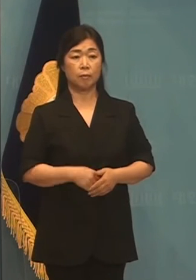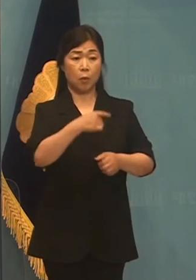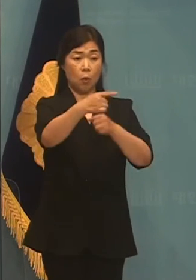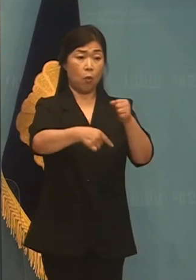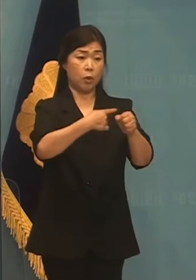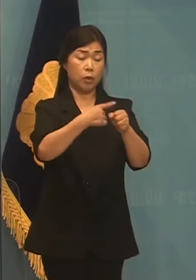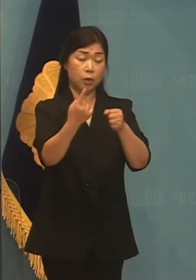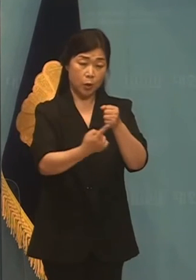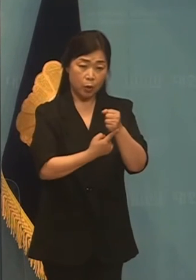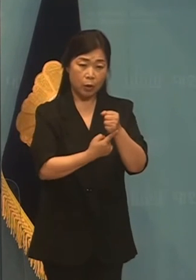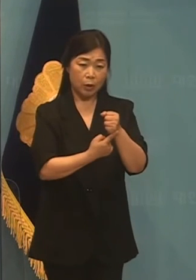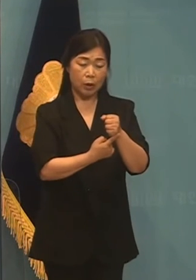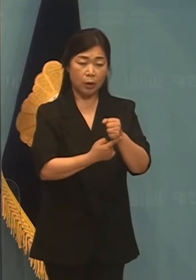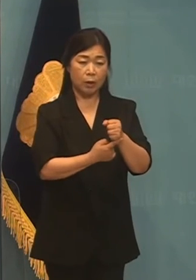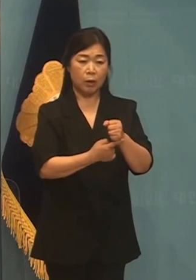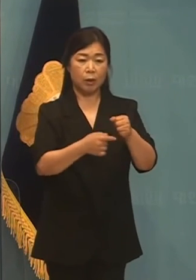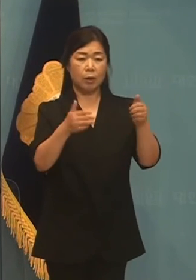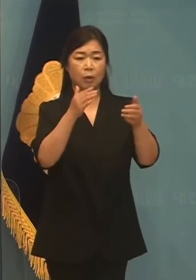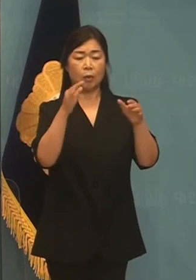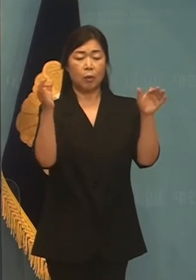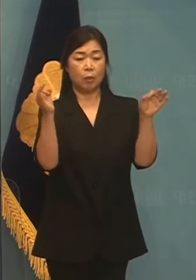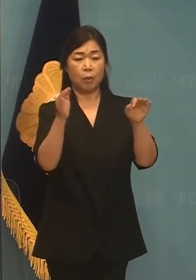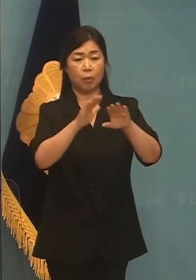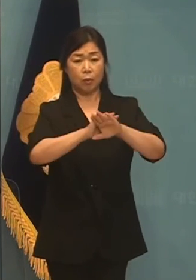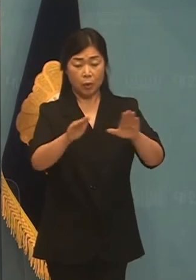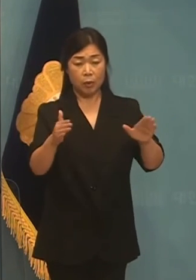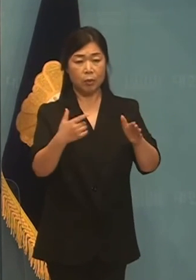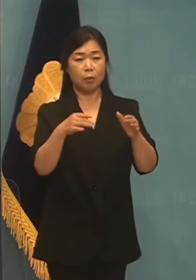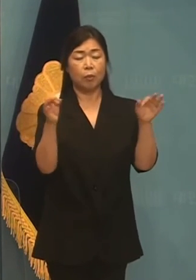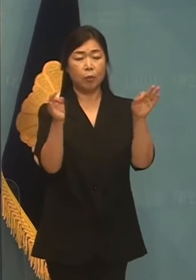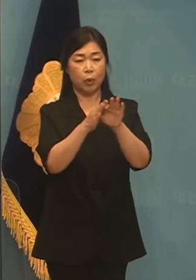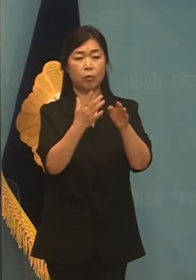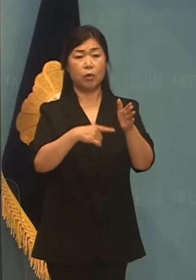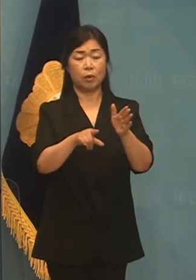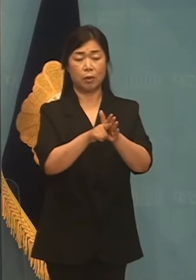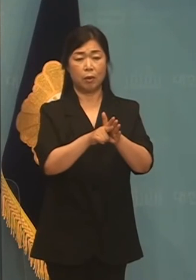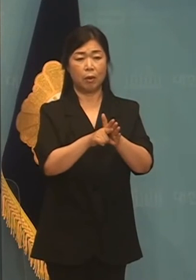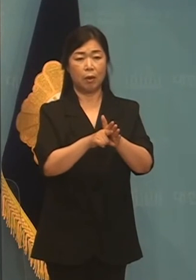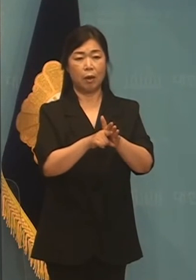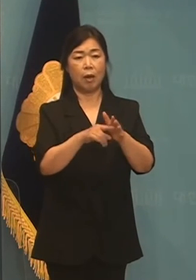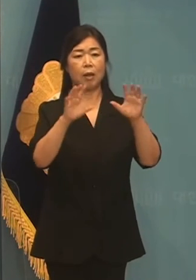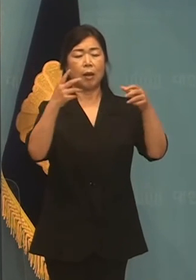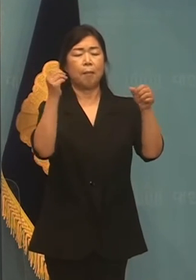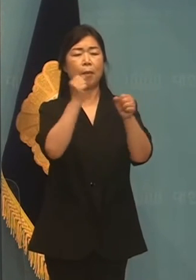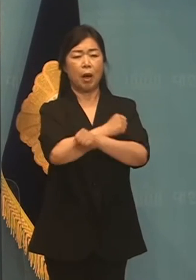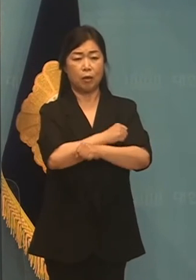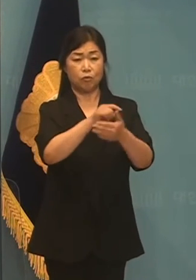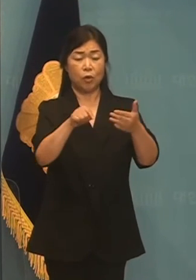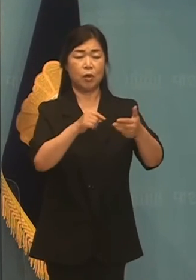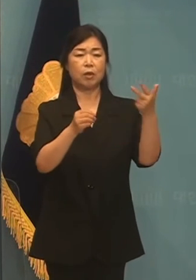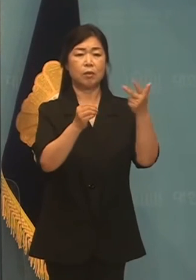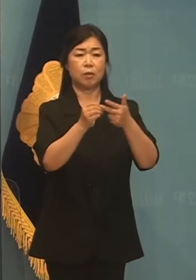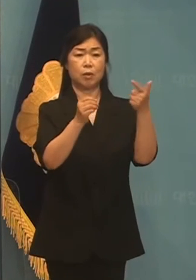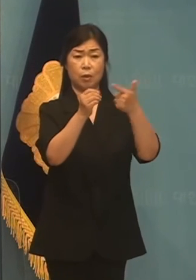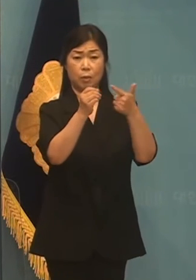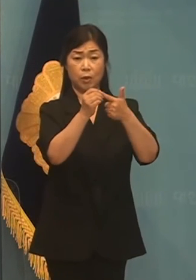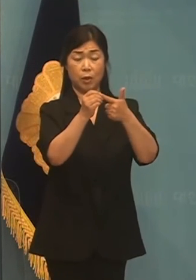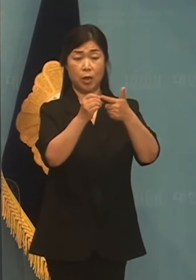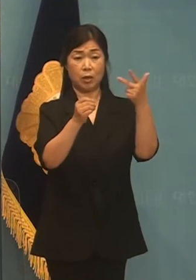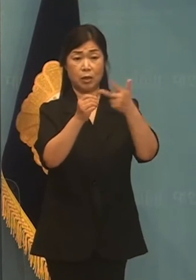탈원전은 제가 말씀드린 망국 7적 중 제6적입니다. 망국